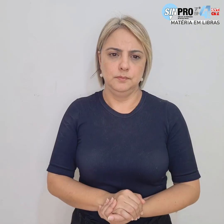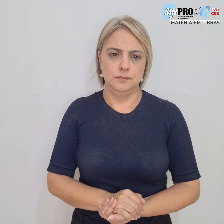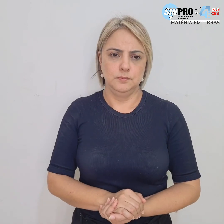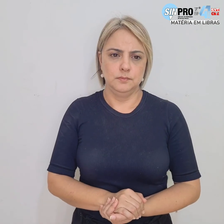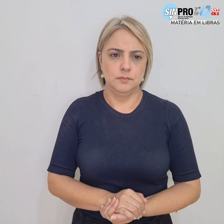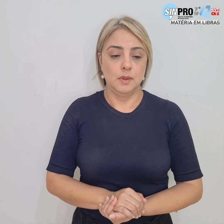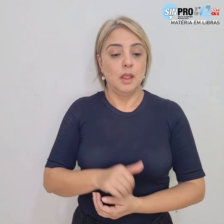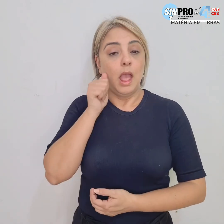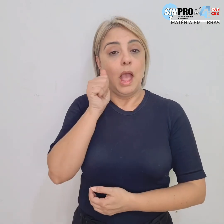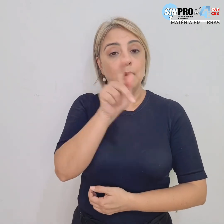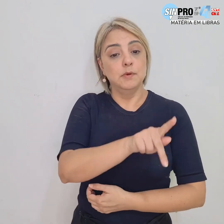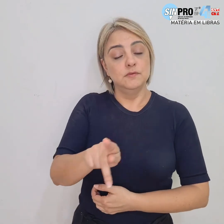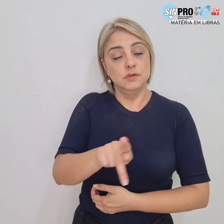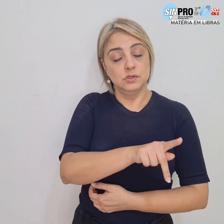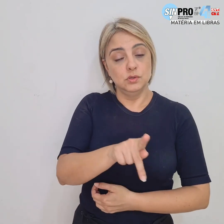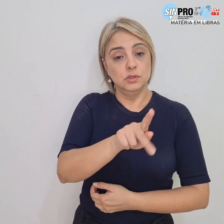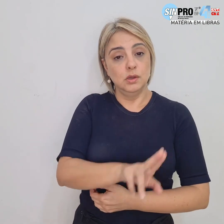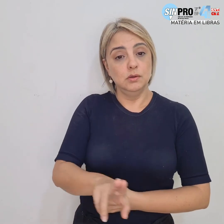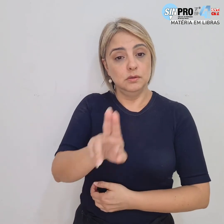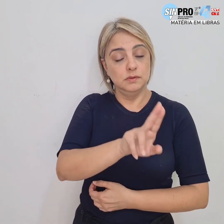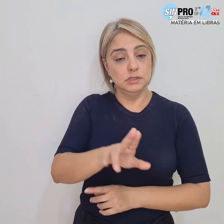A professora da Universidade Federal do Paraná